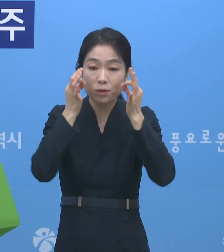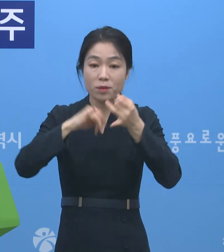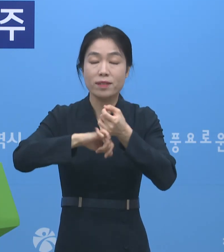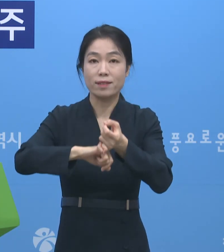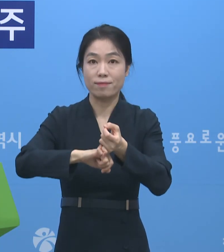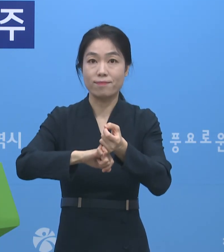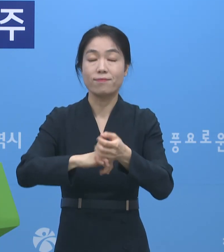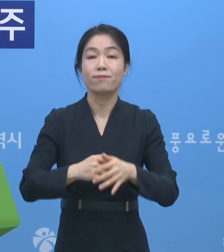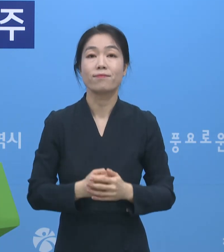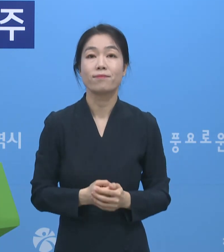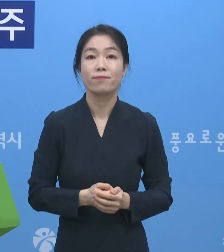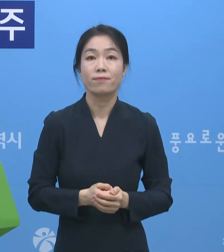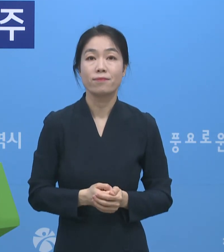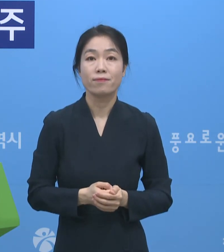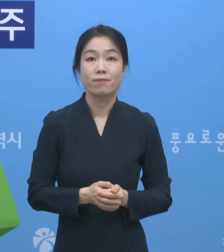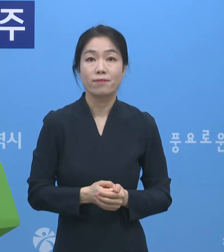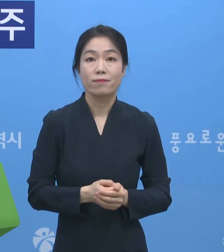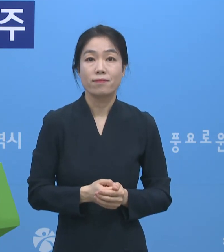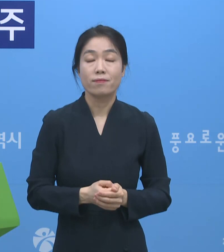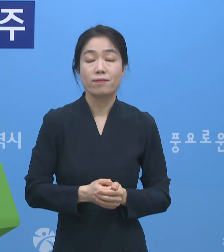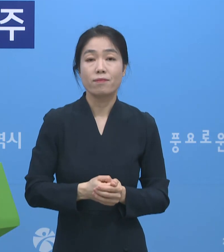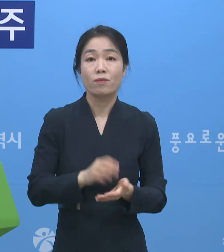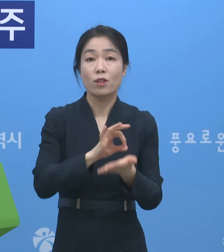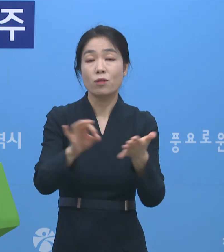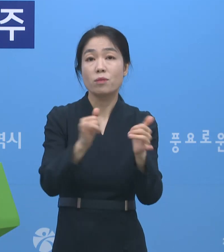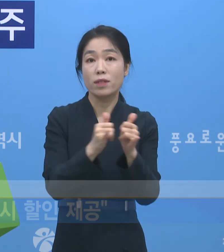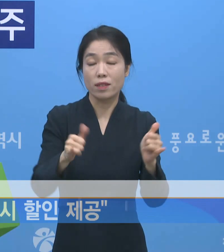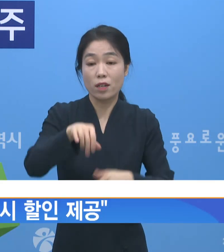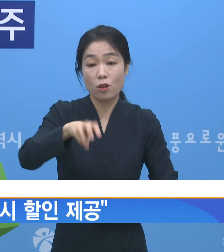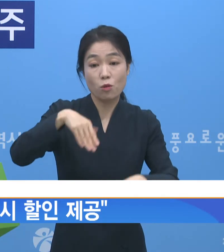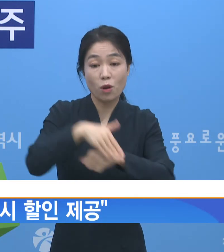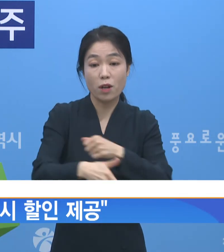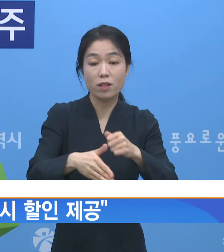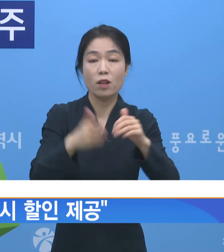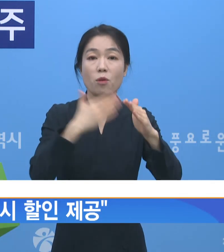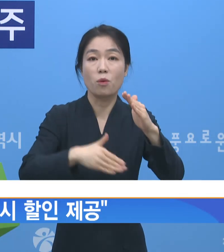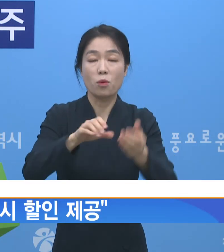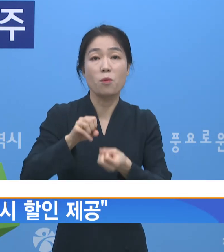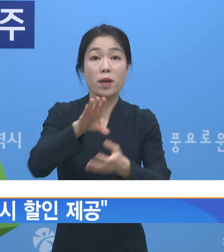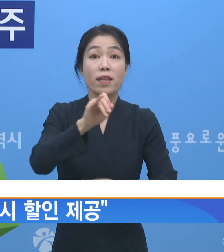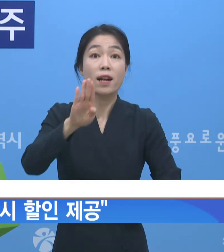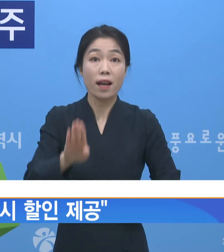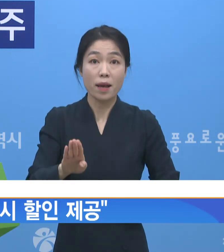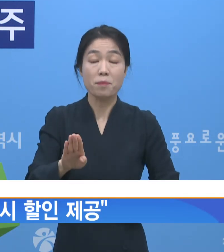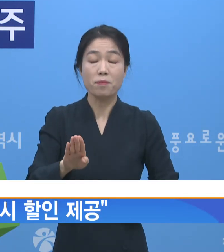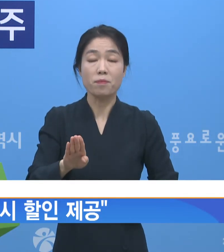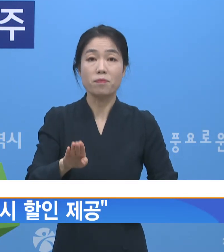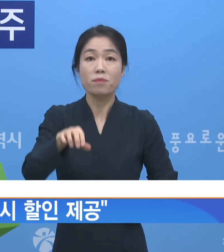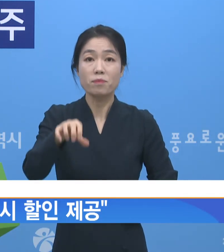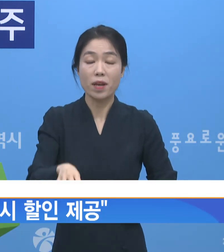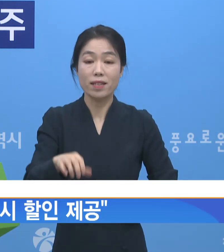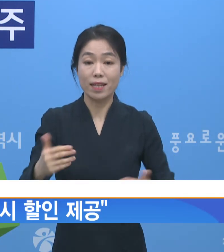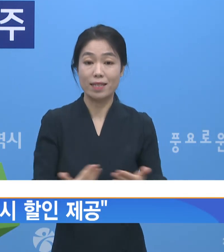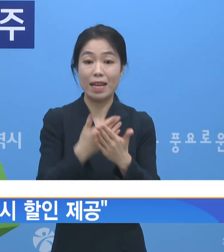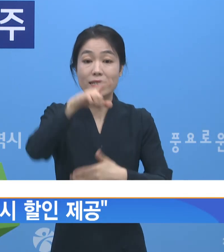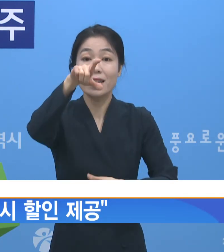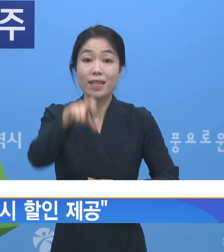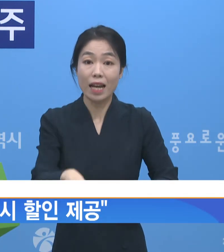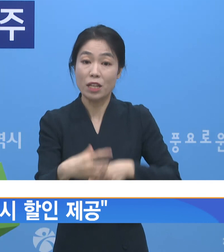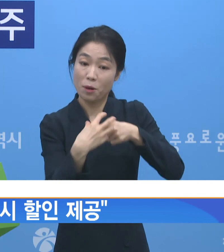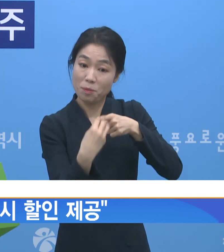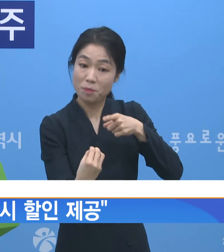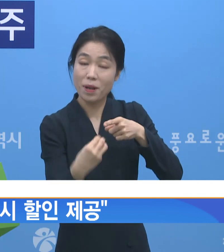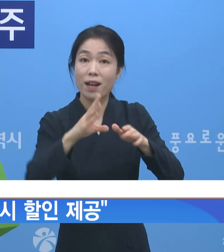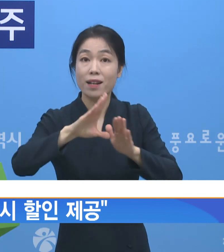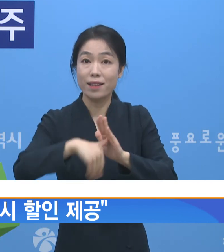노력을 다하겠습니다. 우리 소비자들이 광주형 공공배달앱에서 광주 상생카드로 결제